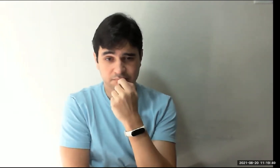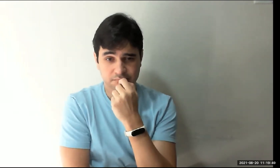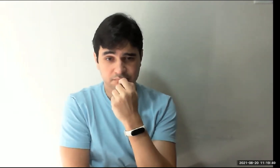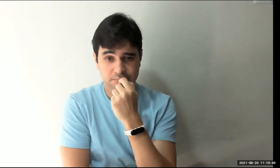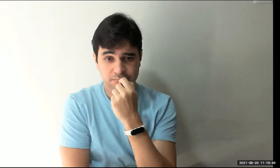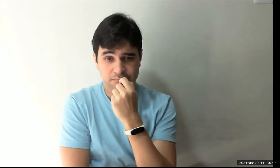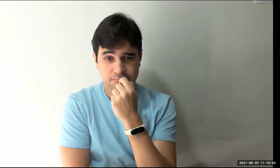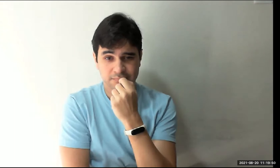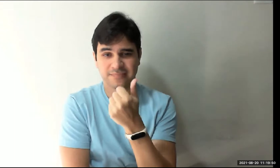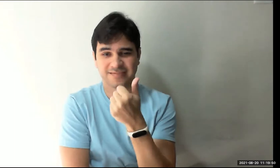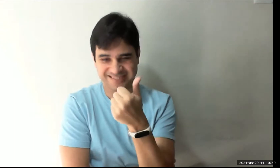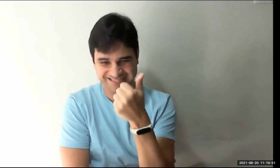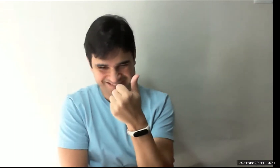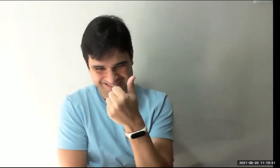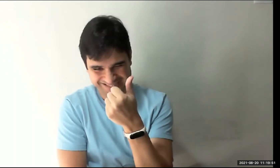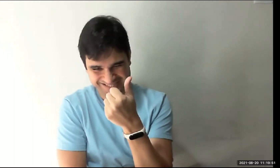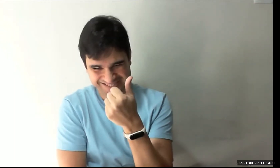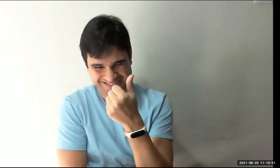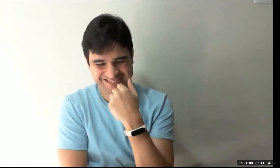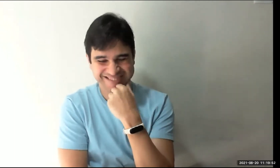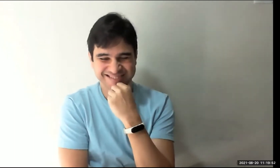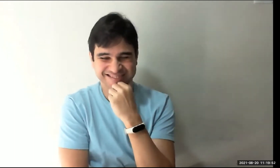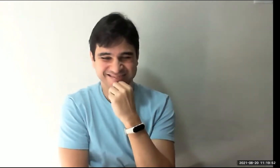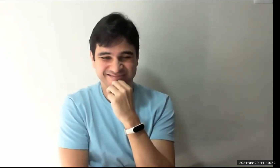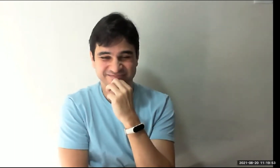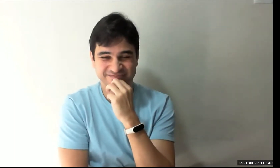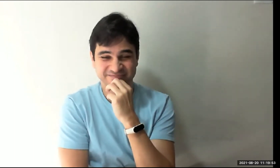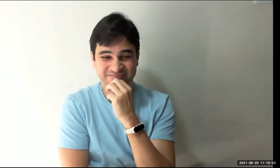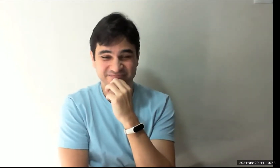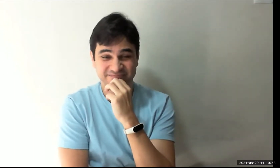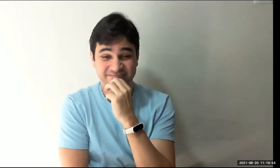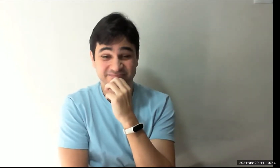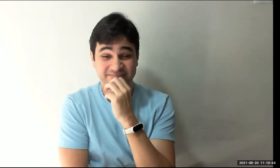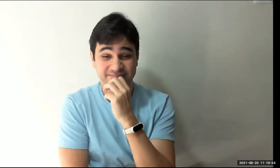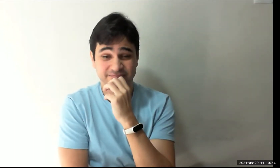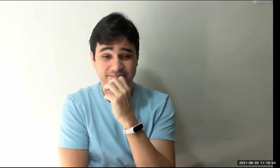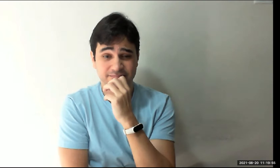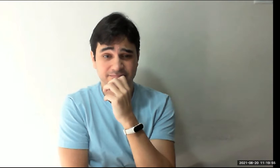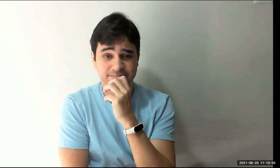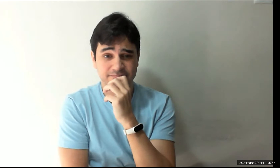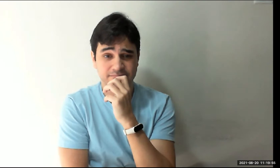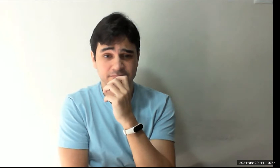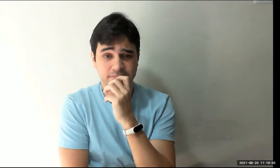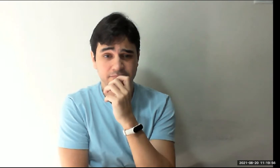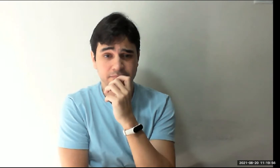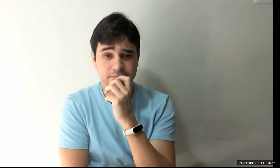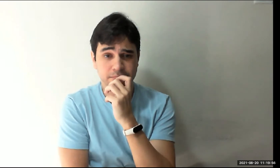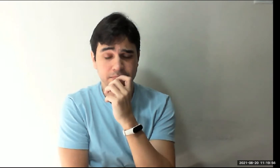mais. Eu vou te auxiliar nisso para que você participe mais e não deixe isso sumir, né? Porque precisa